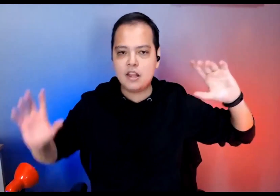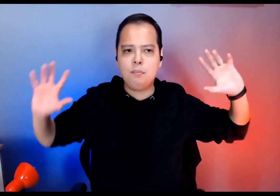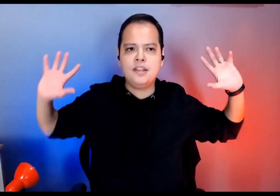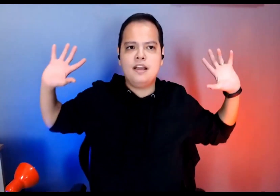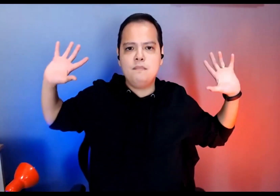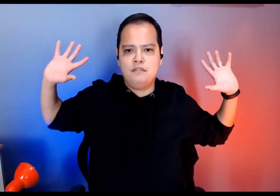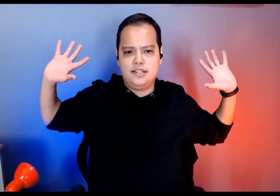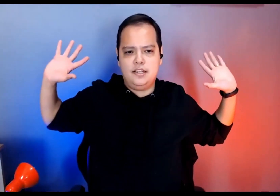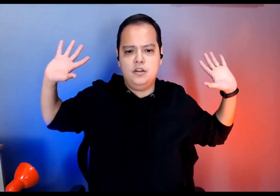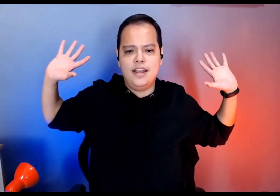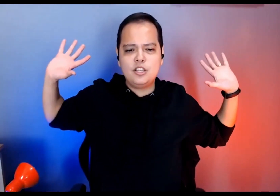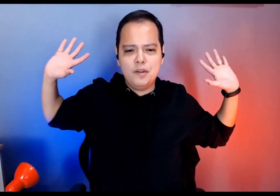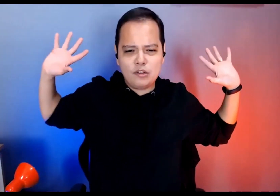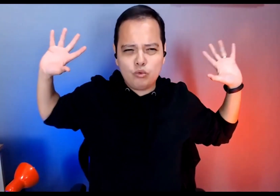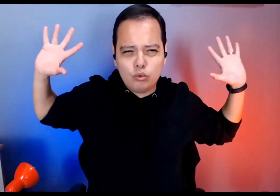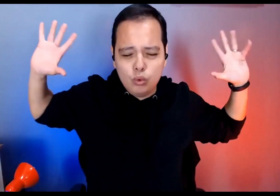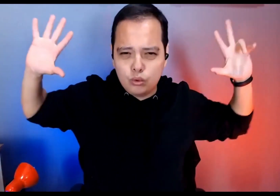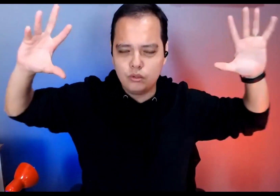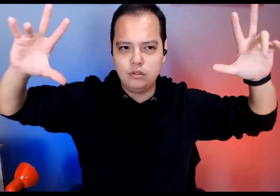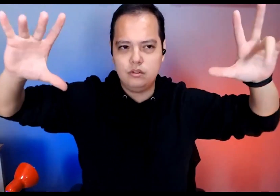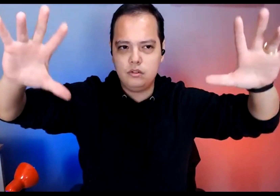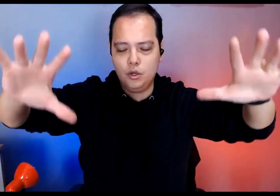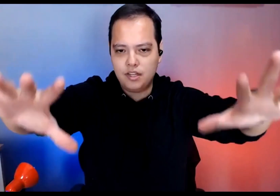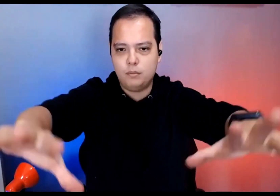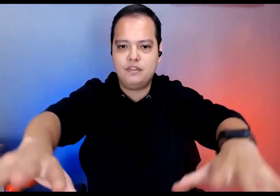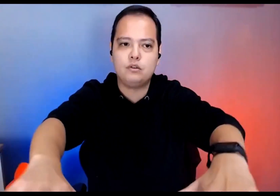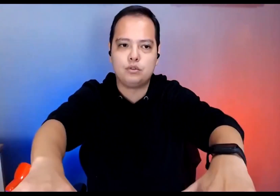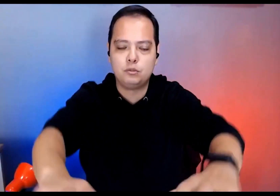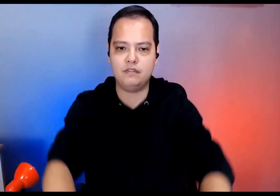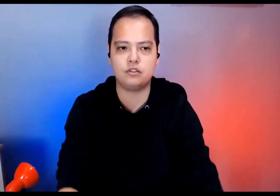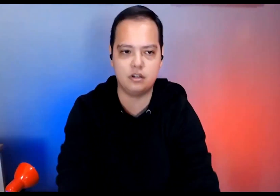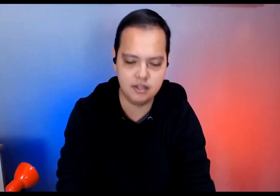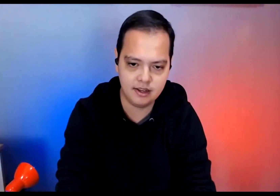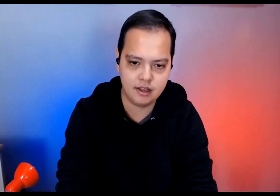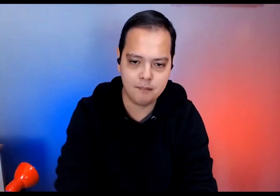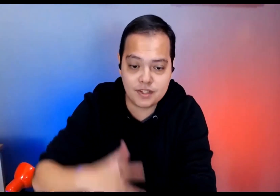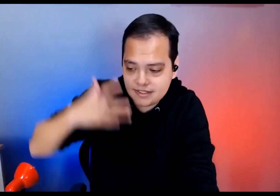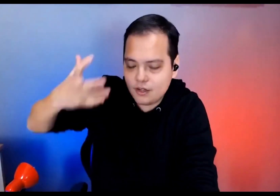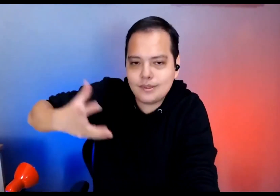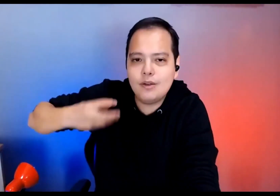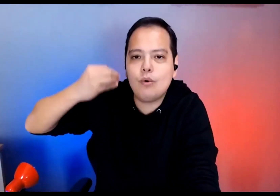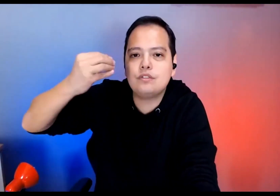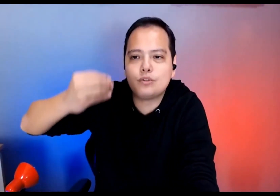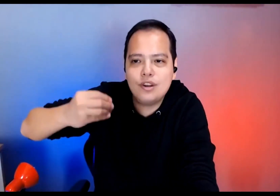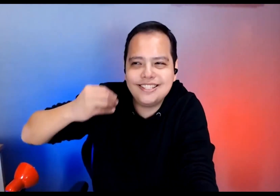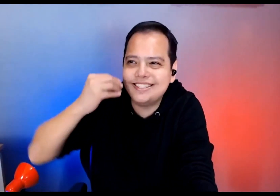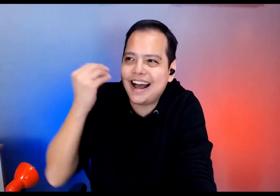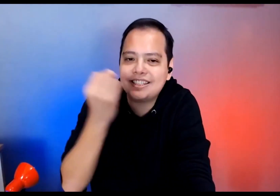poderia vir para vocês aqui, ó, e despejar tudo que eu sei sobre a vida do surdo de uma vez só. Mas vocês ainda não teriam condições de assimilar